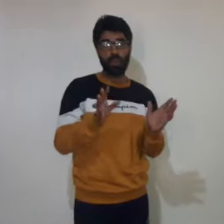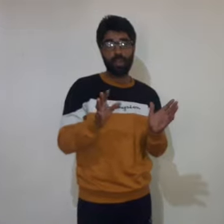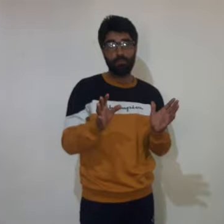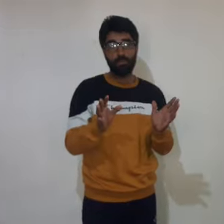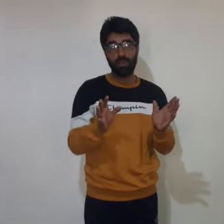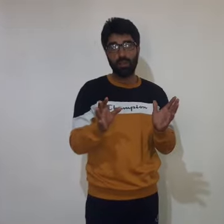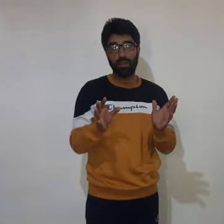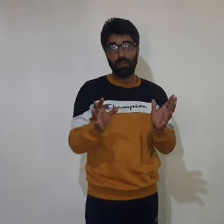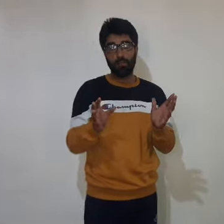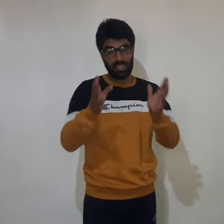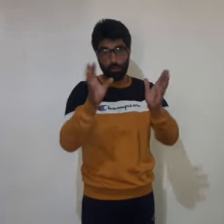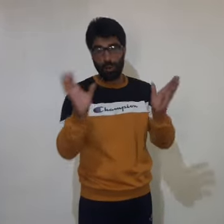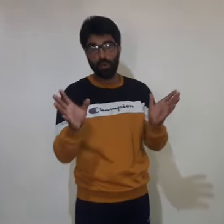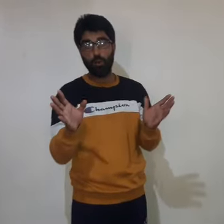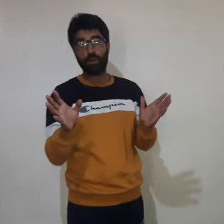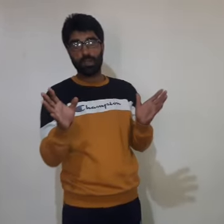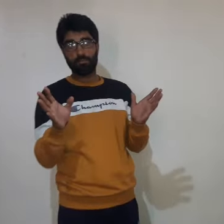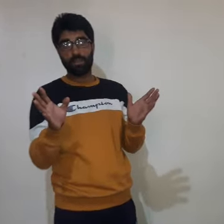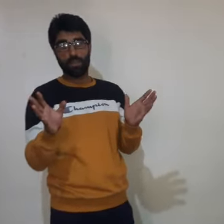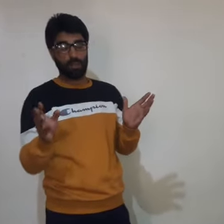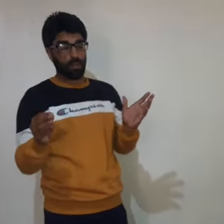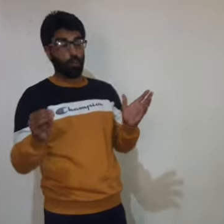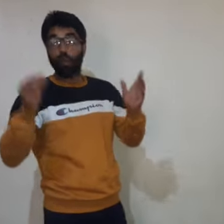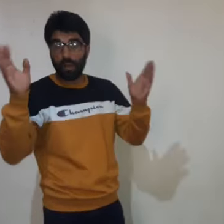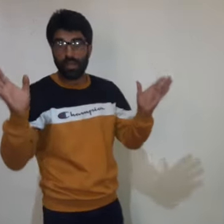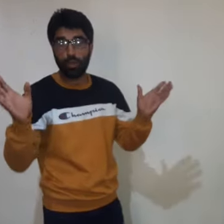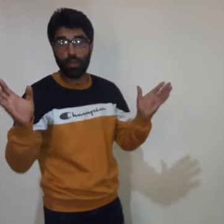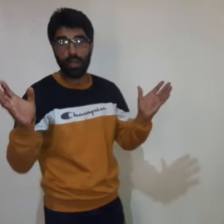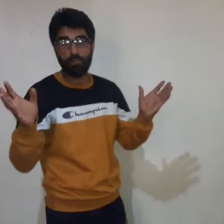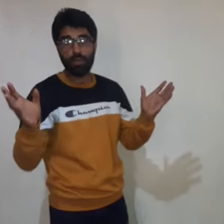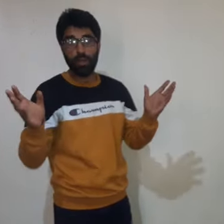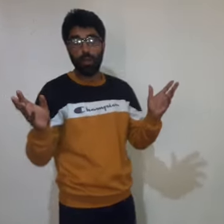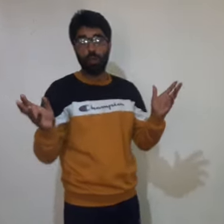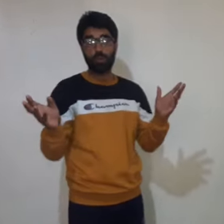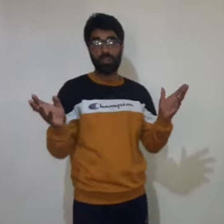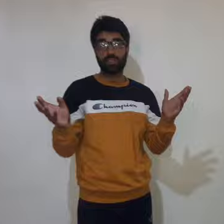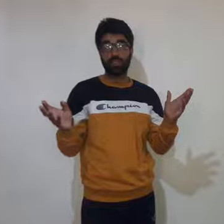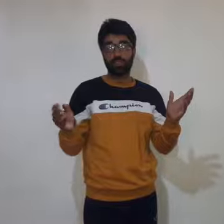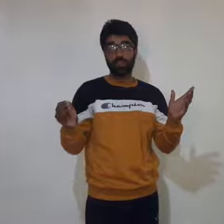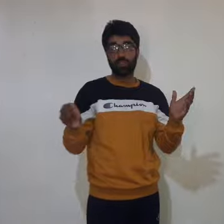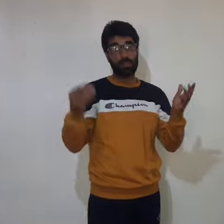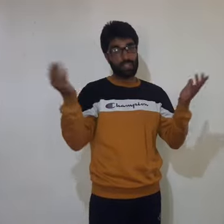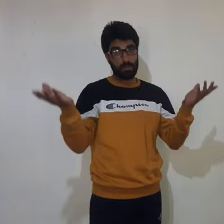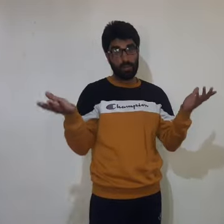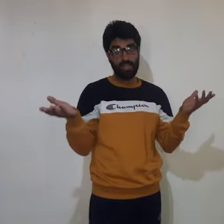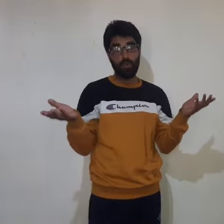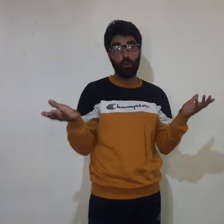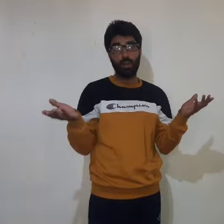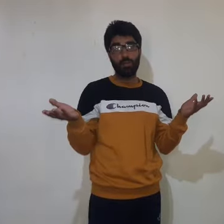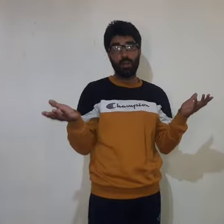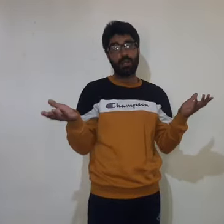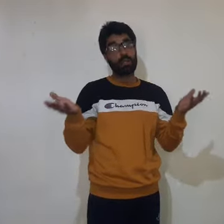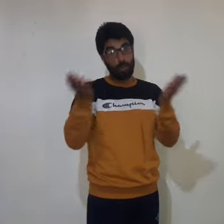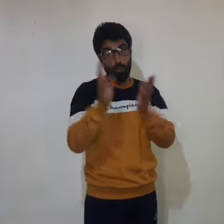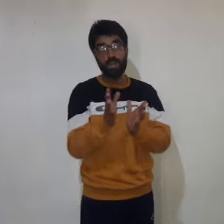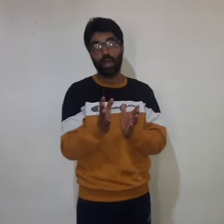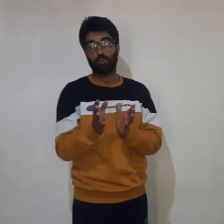होगी, मसल पेन होगी, वॉमिटिंग होगी, और साथ साथ शॉर्टनेस इन ब्रीथिंग होगी, निमोनिया होता